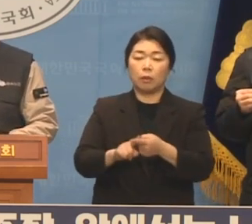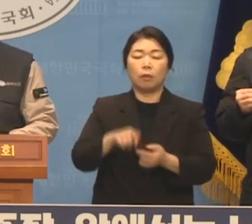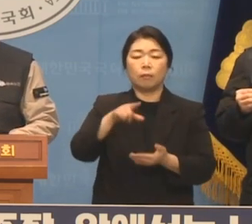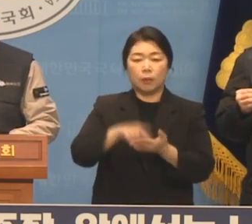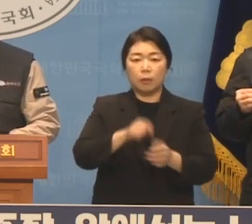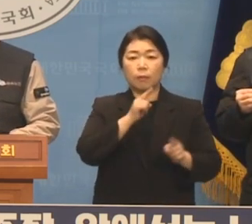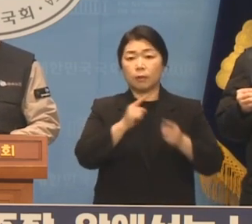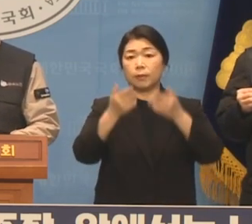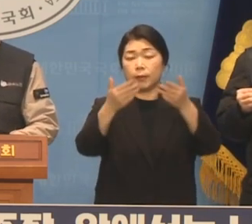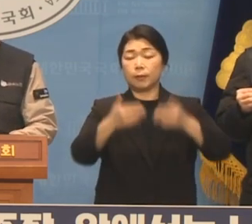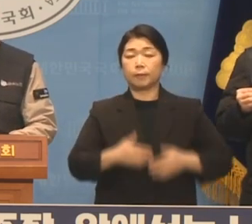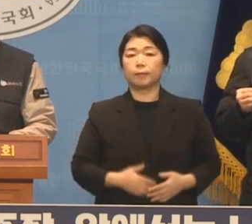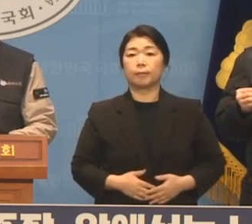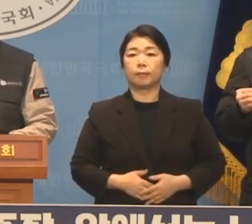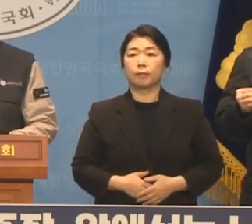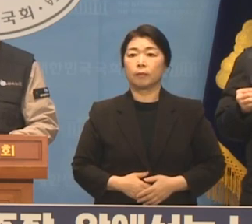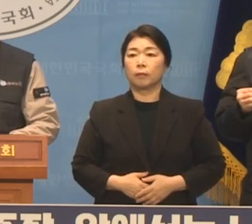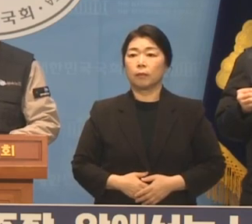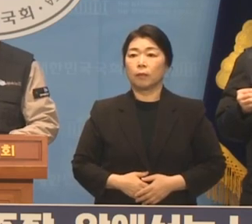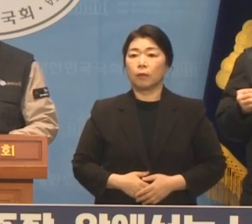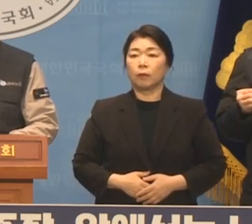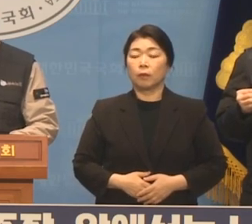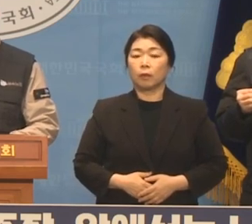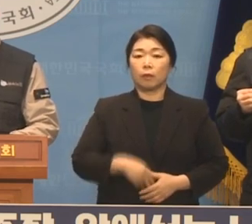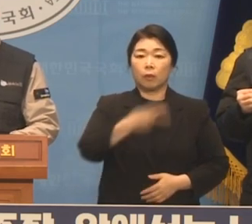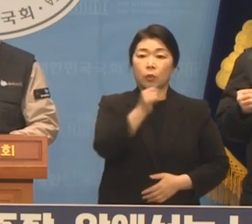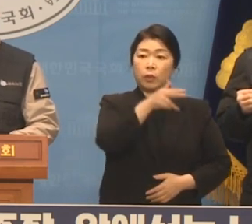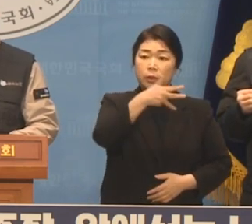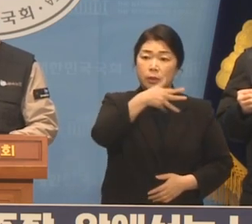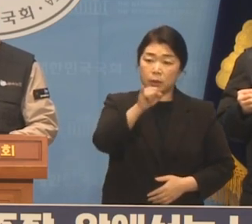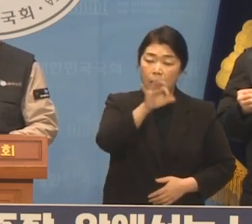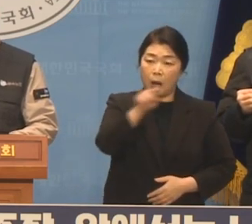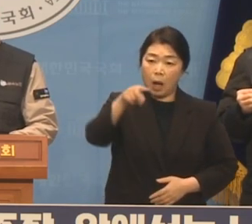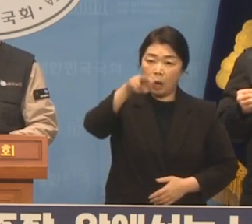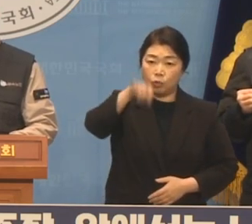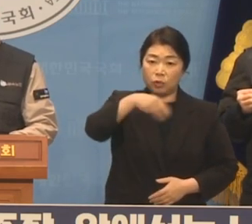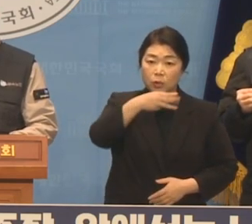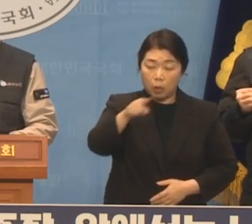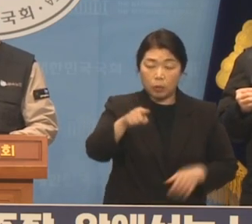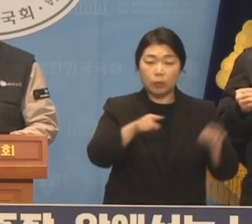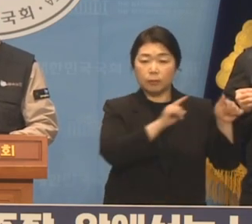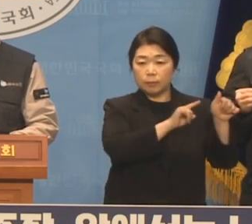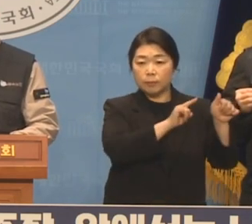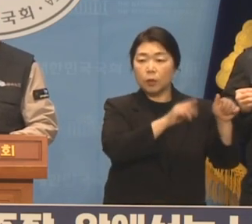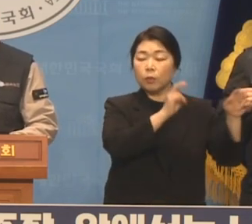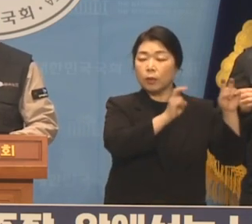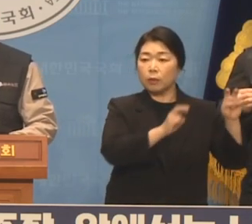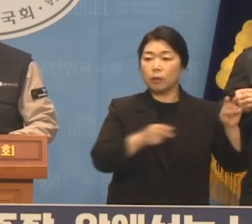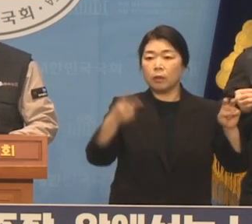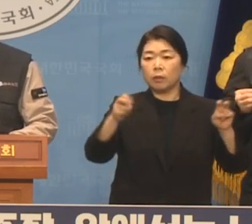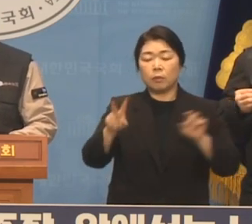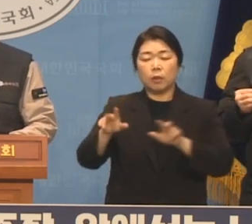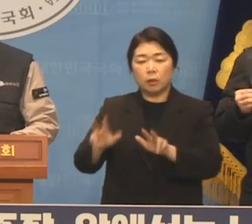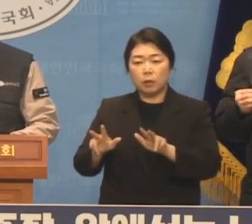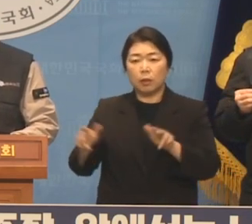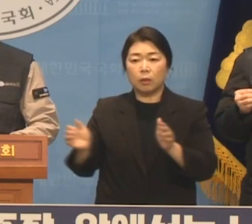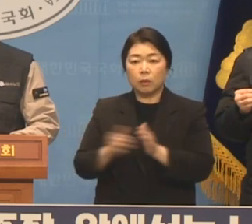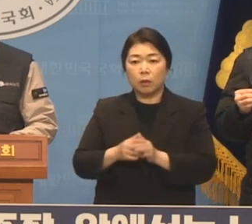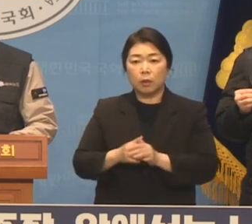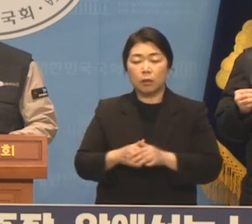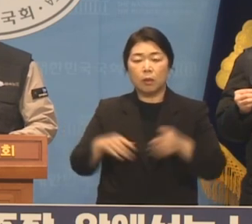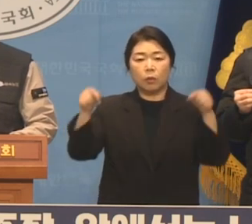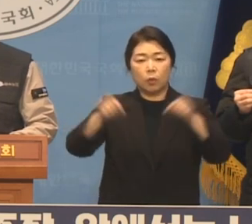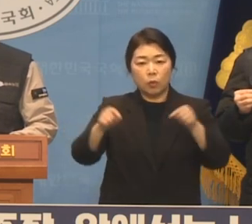브리핑 드리도록 하겠습니다. 도치 아우토는 금속노조의 2023년 3월부터 현재까지 30차례